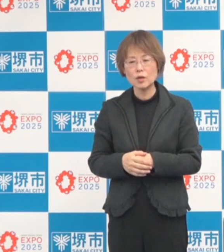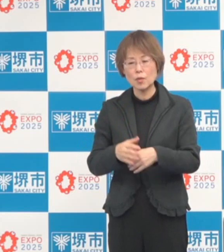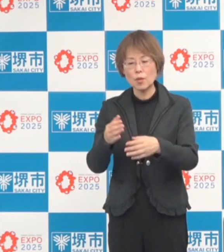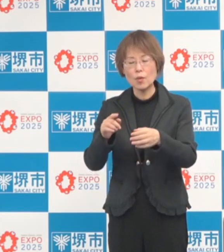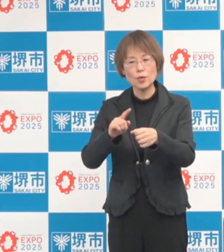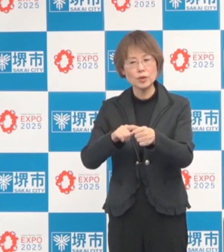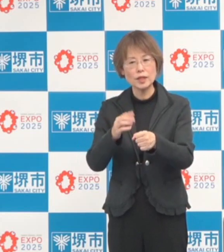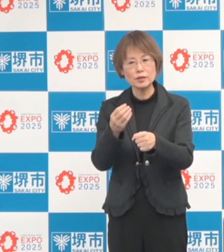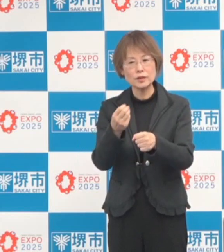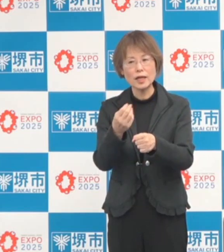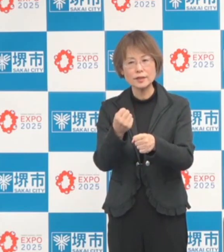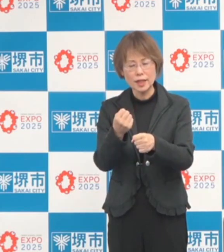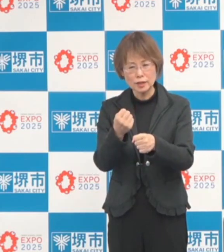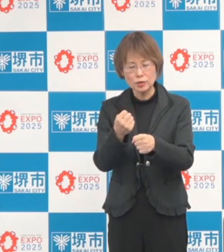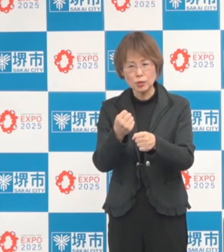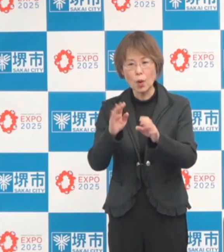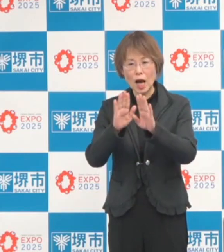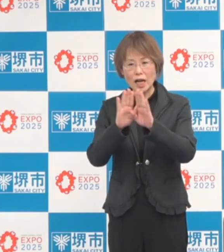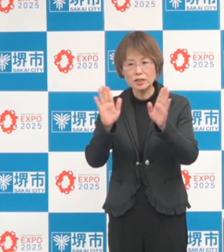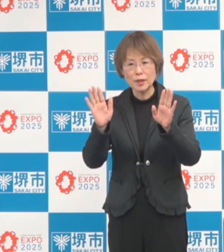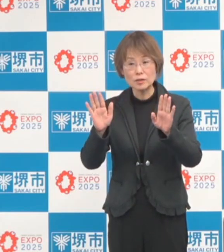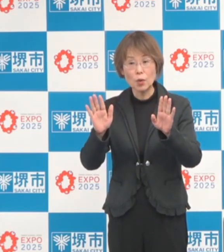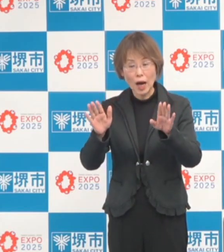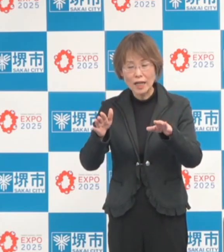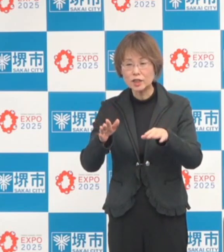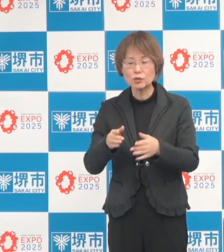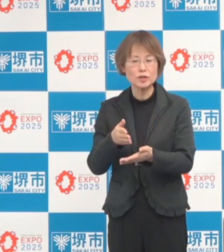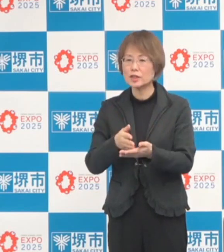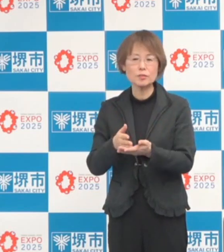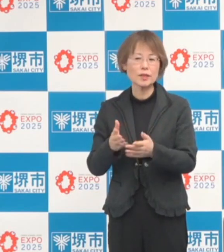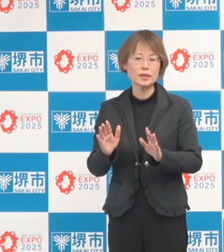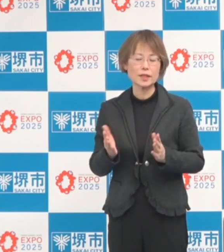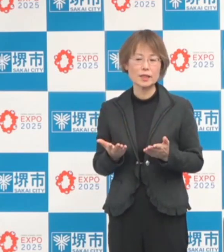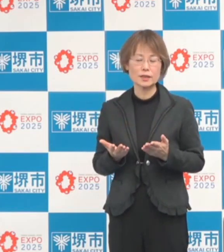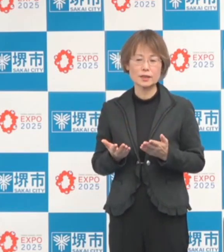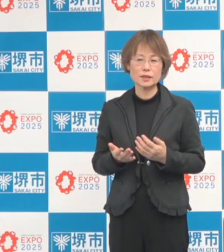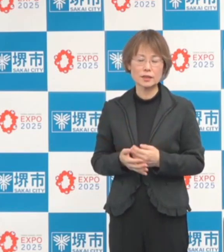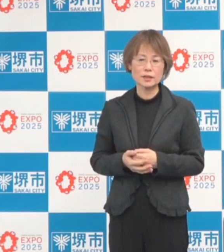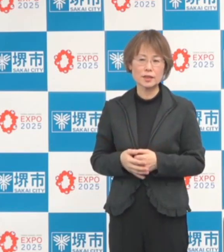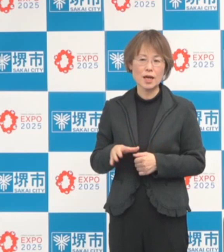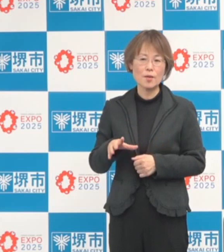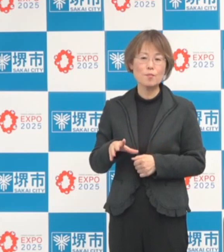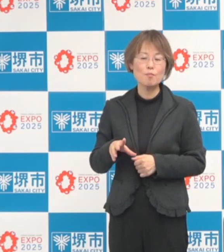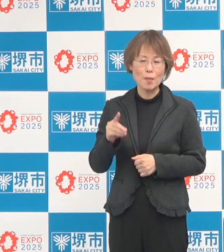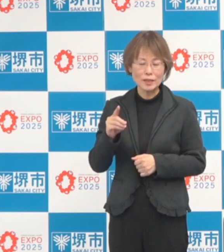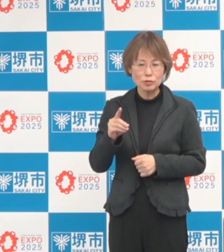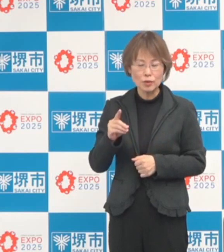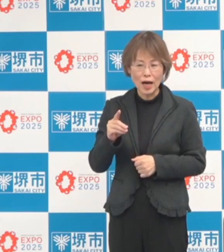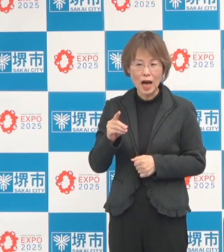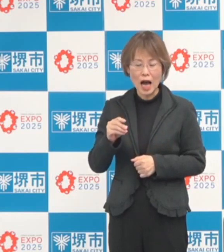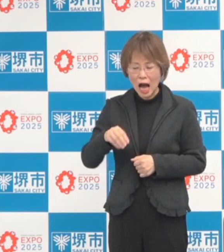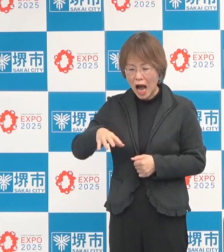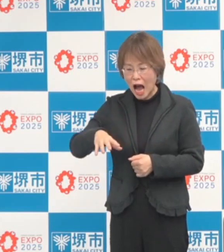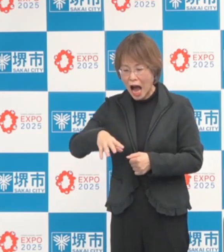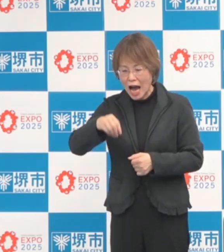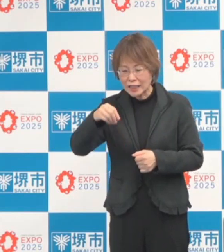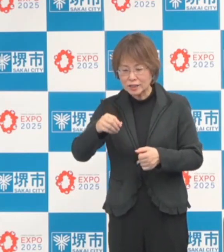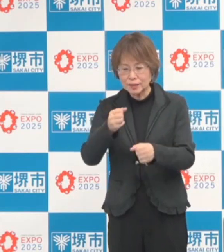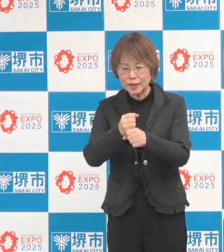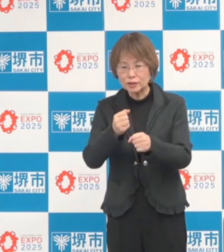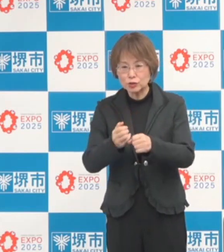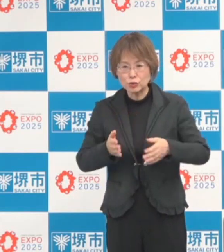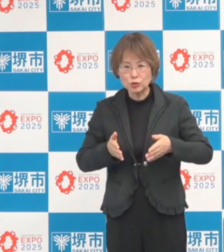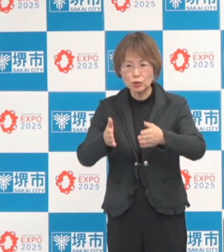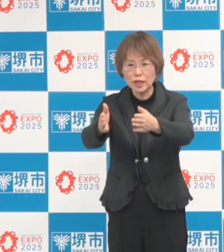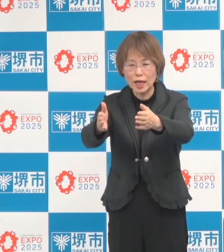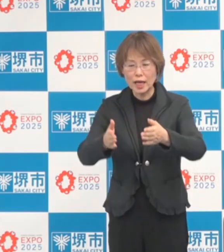というのを固めていたとは認識をしておりません。まずは初めて引く路線ですので、需要喚起